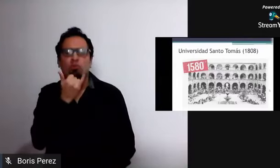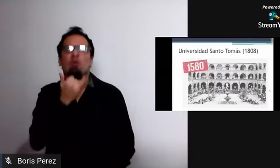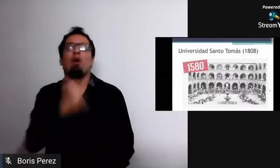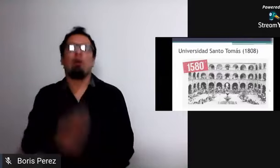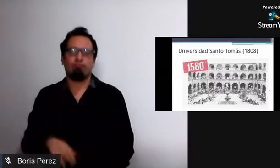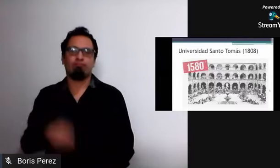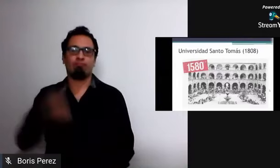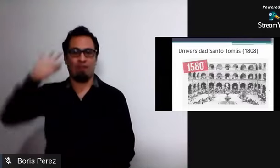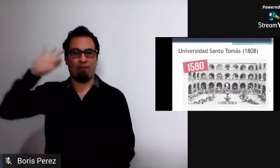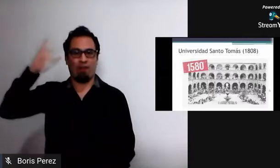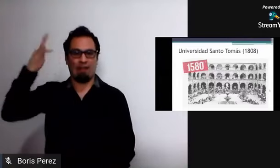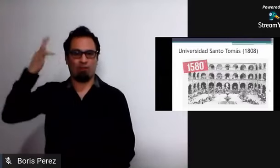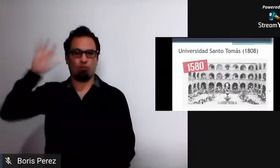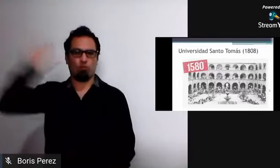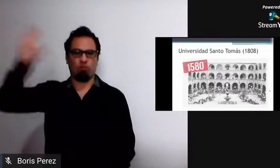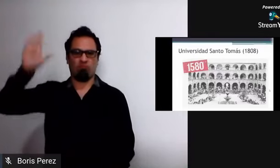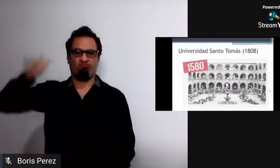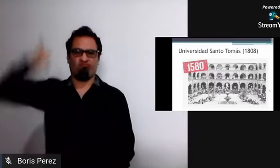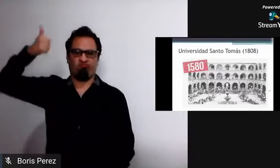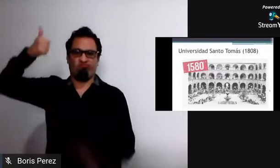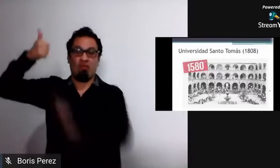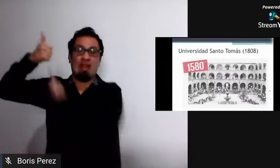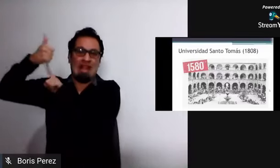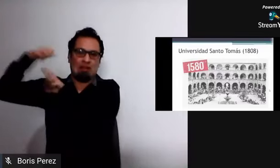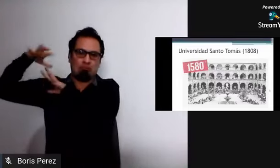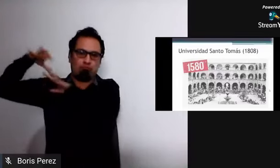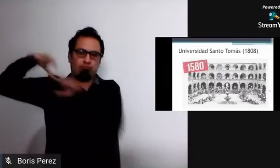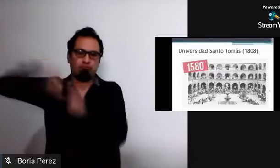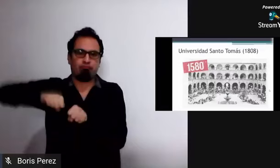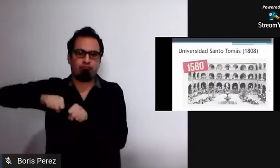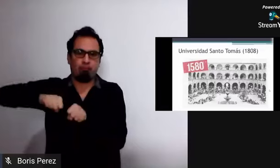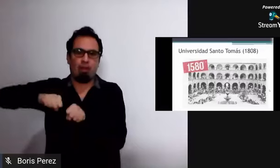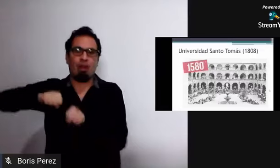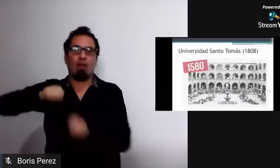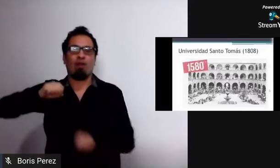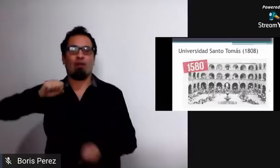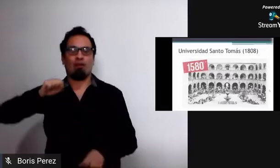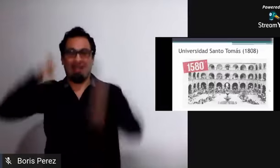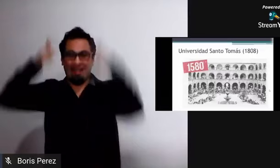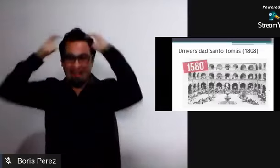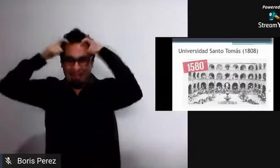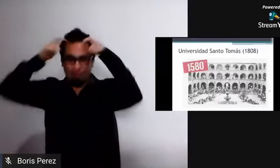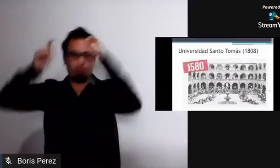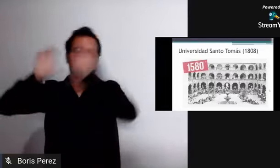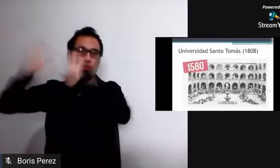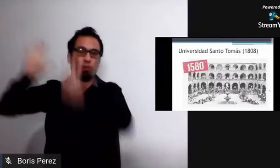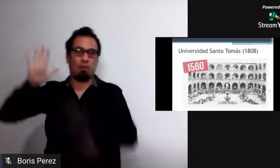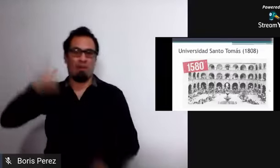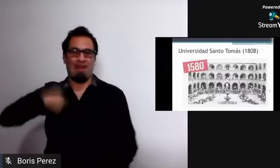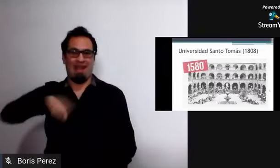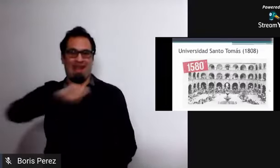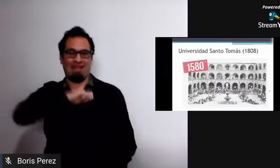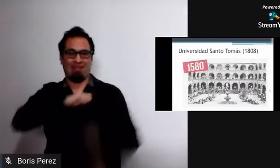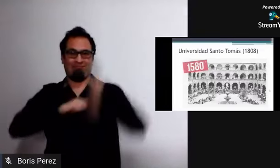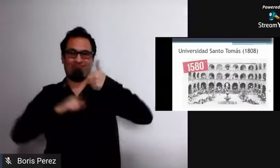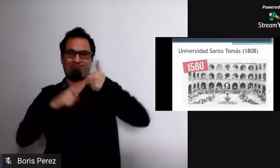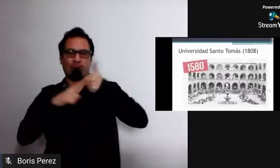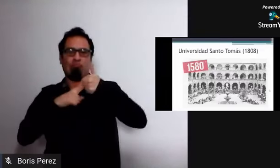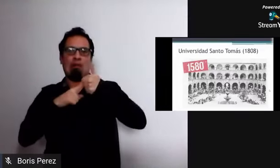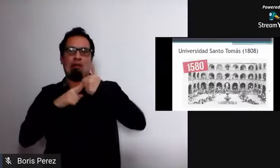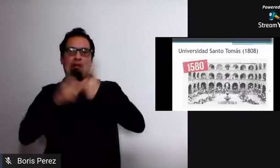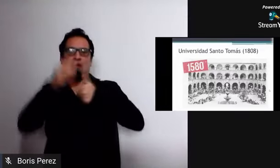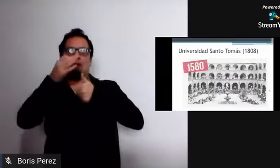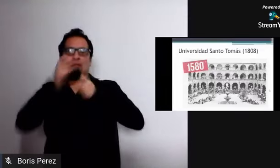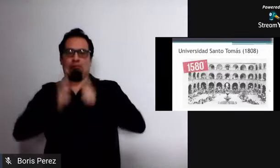gobernando sobre el territorio que hoy conocemos como Colombia. Sin embargo, también de manera simultánea estaban sufriendo